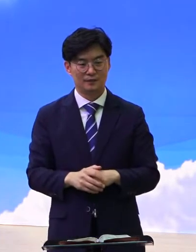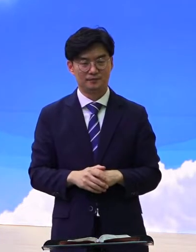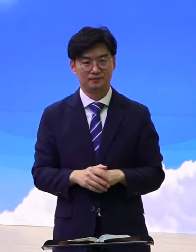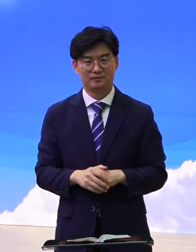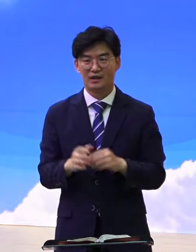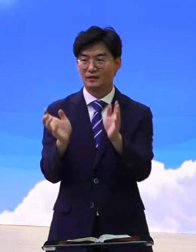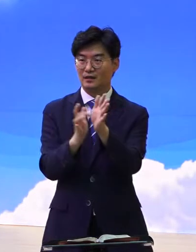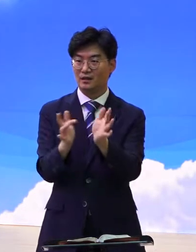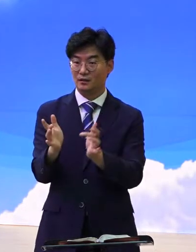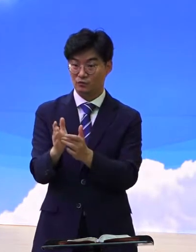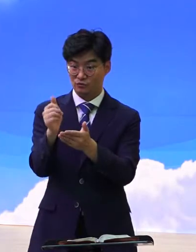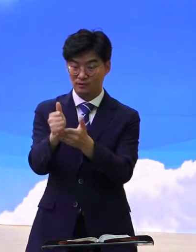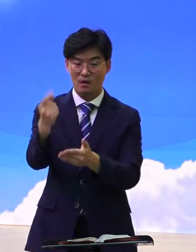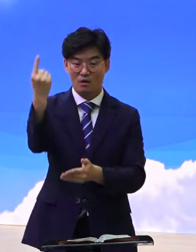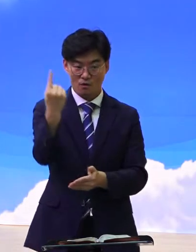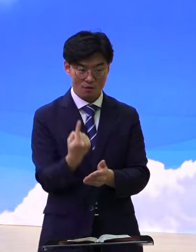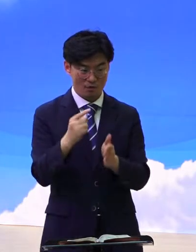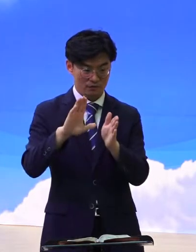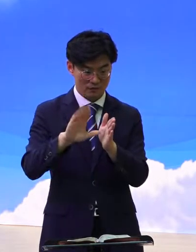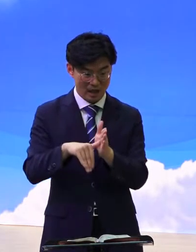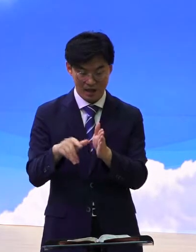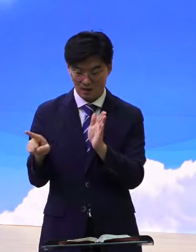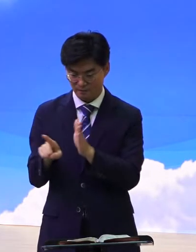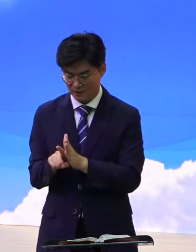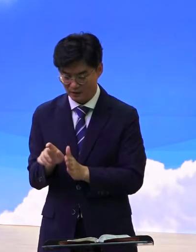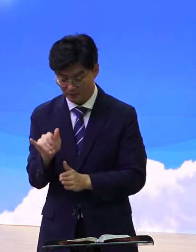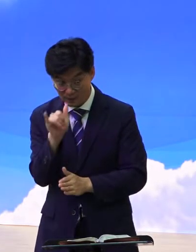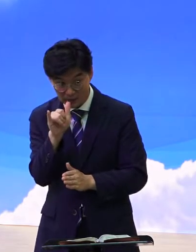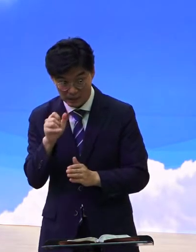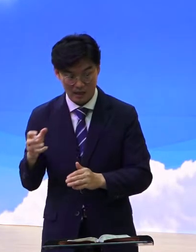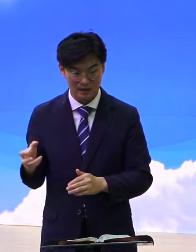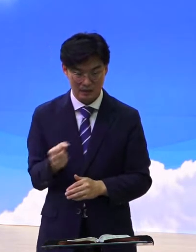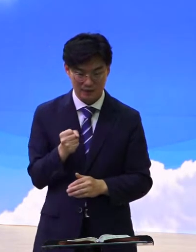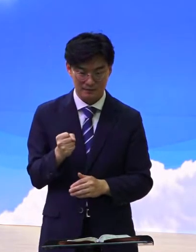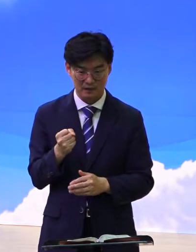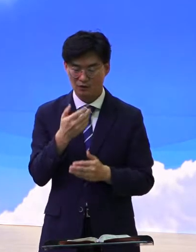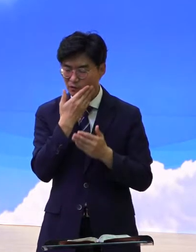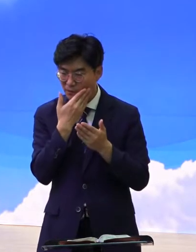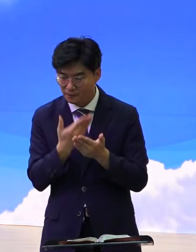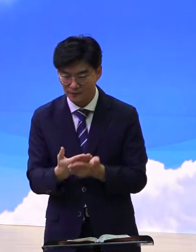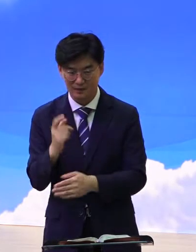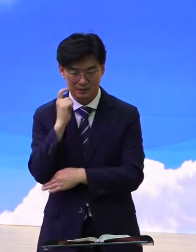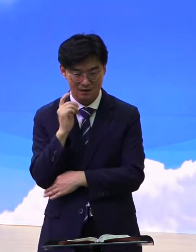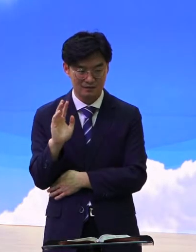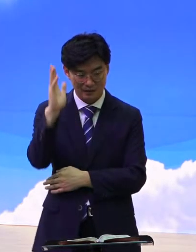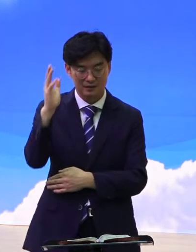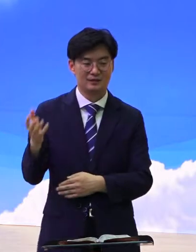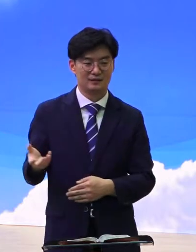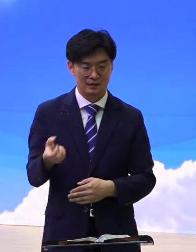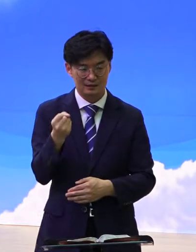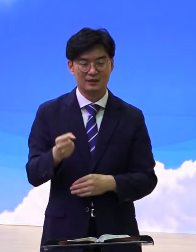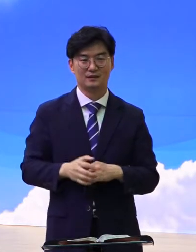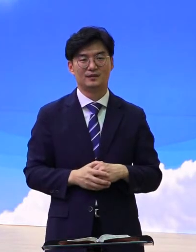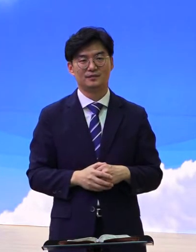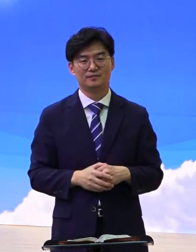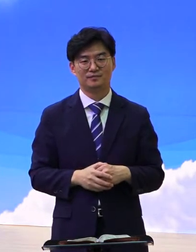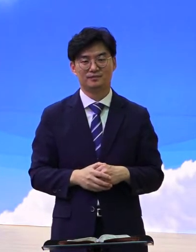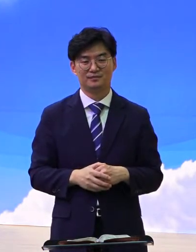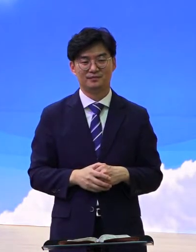칭찬과 존귀와 영광을 얻을 것이다 라고 분명하게 이야기를 했습니다. 그리고 베드로